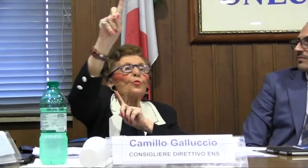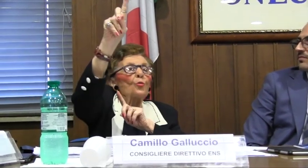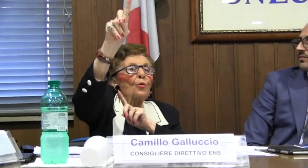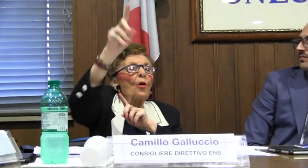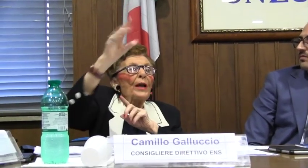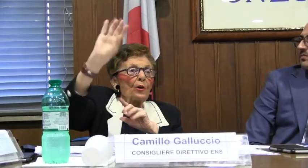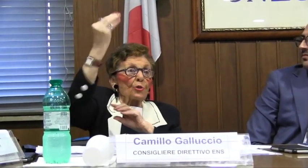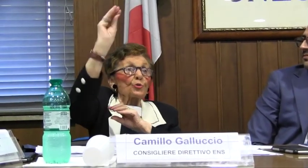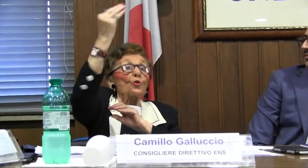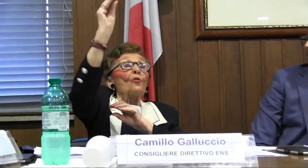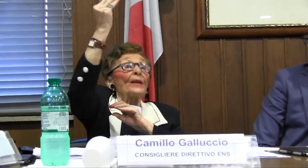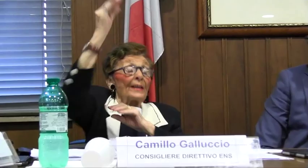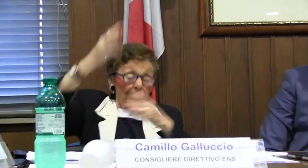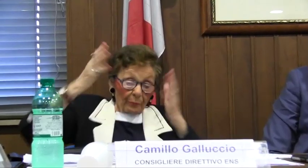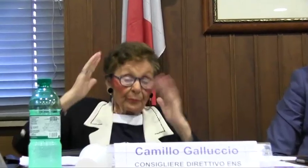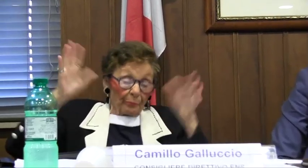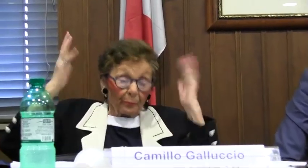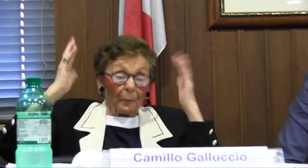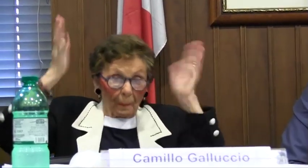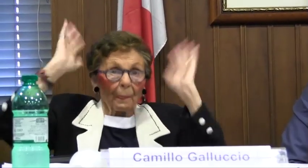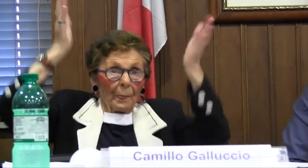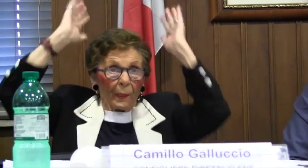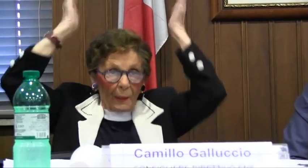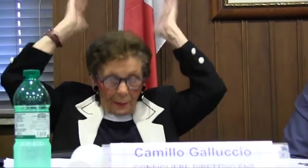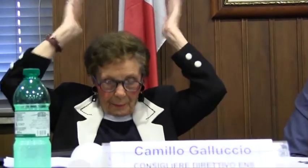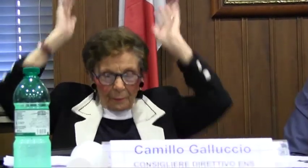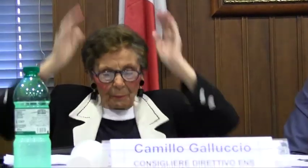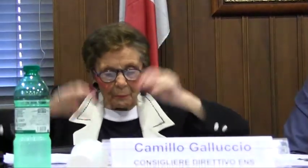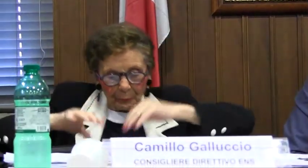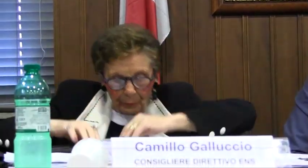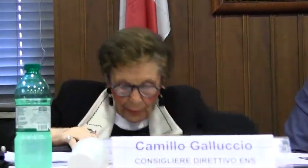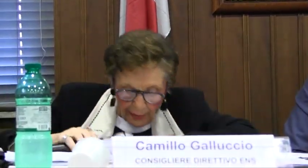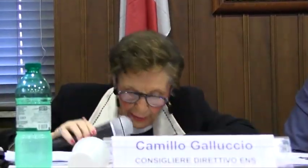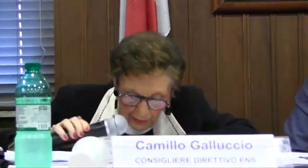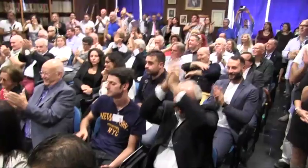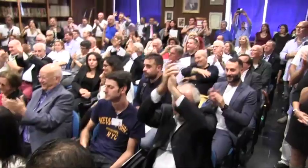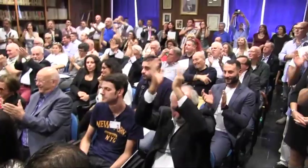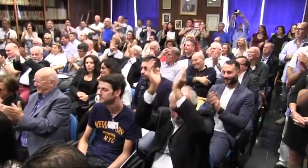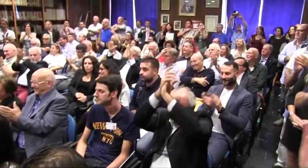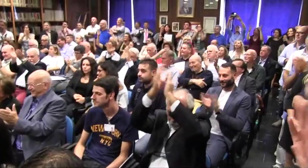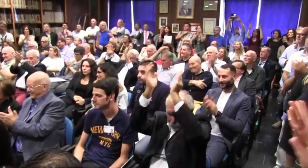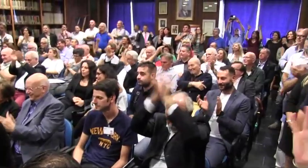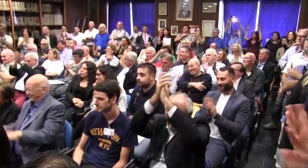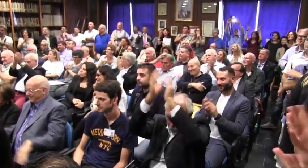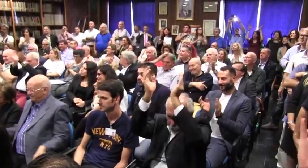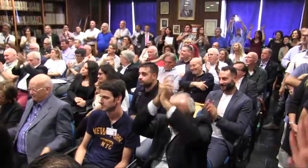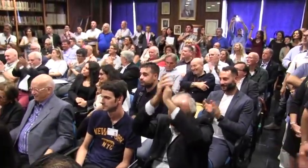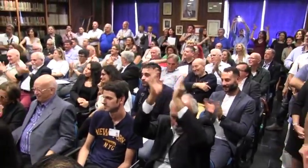1951, io ero giovane.